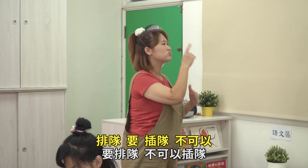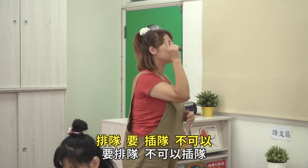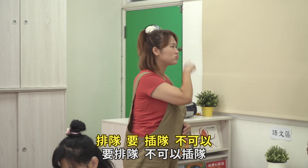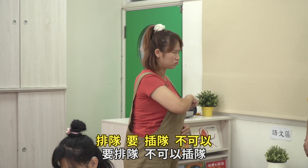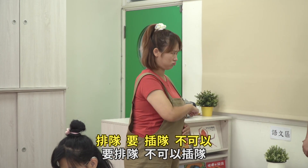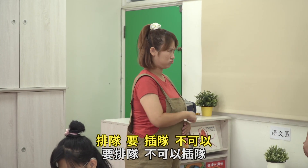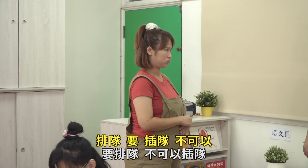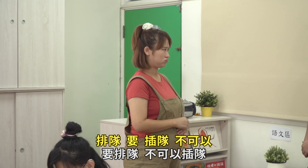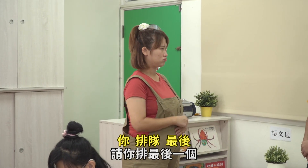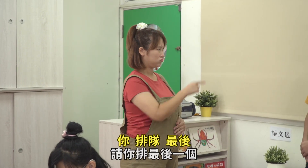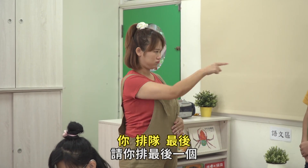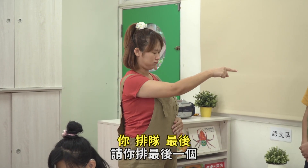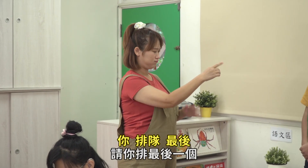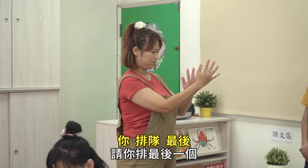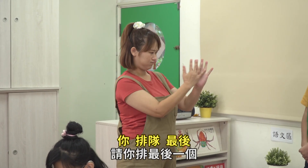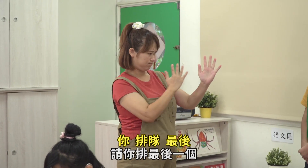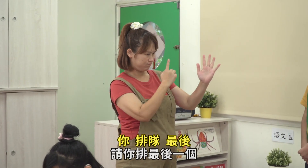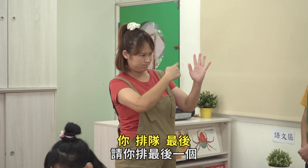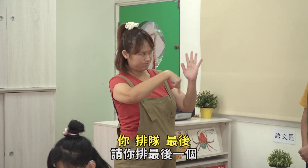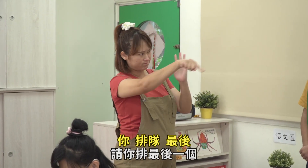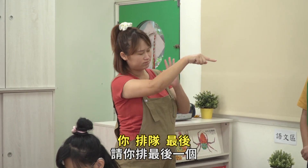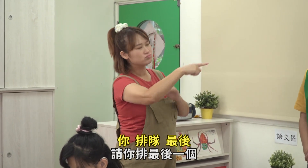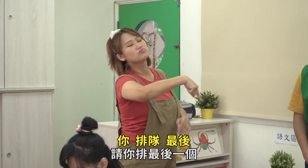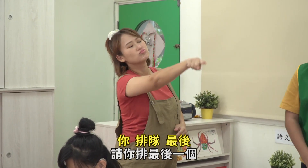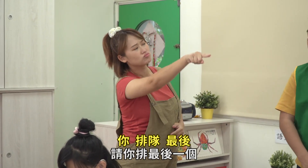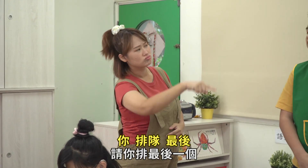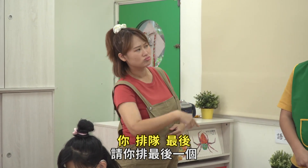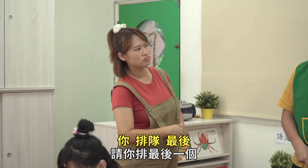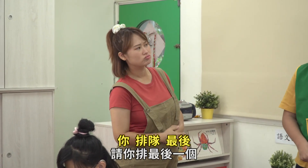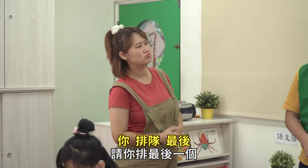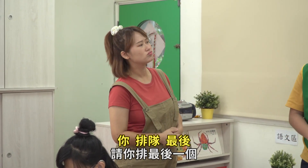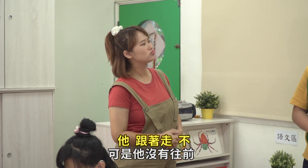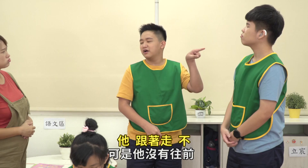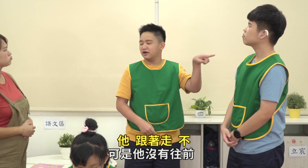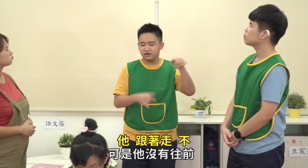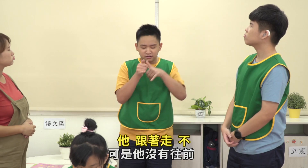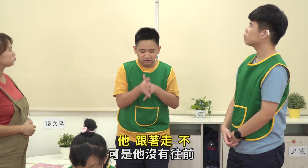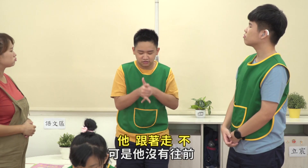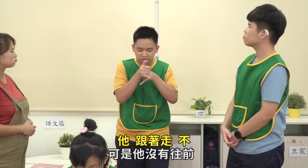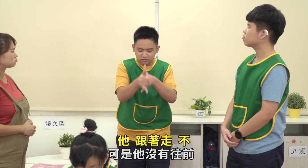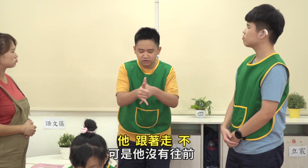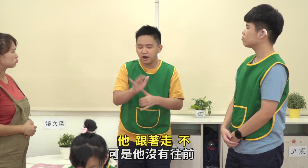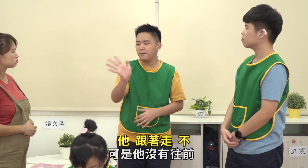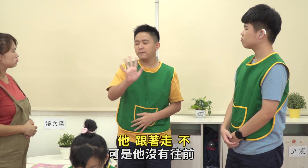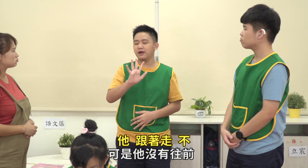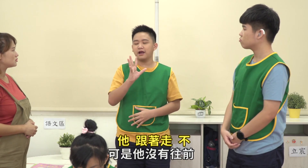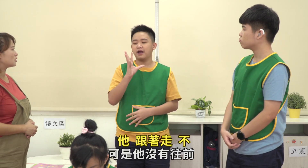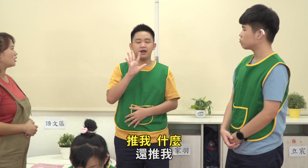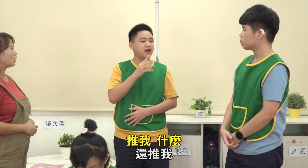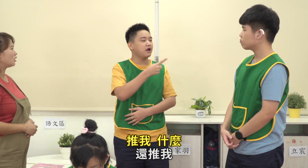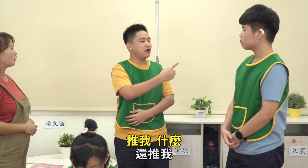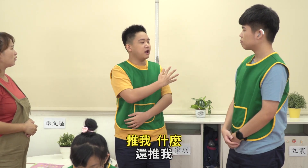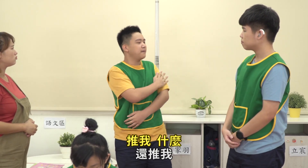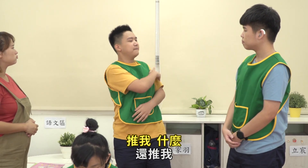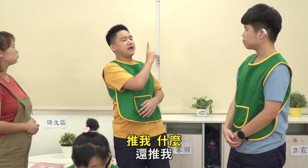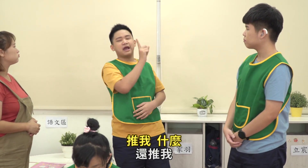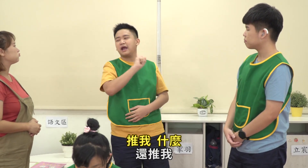以插队，请你排最后一个。 可是他没有往前，还推